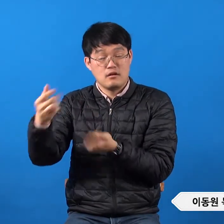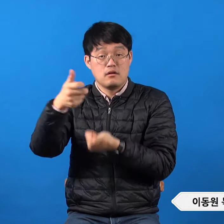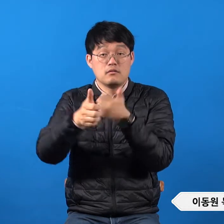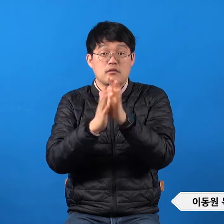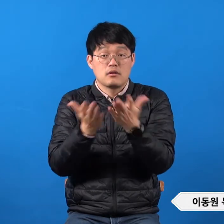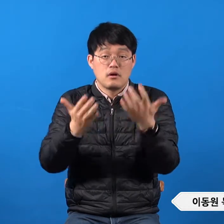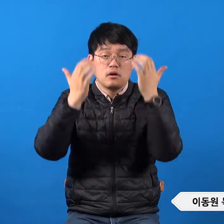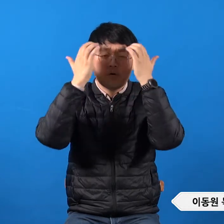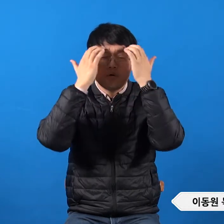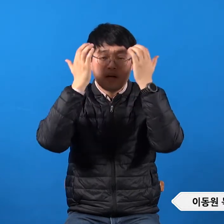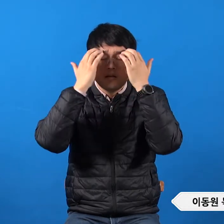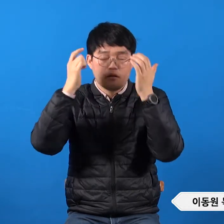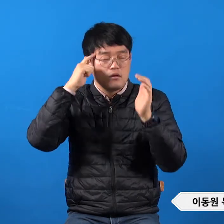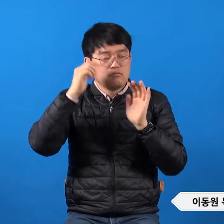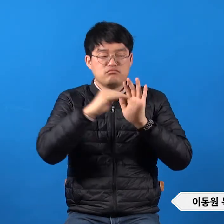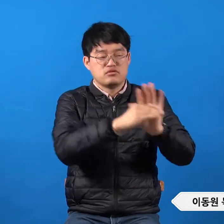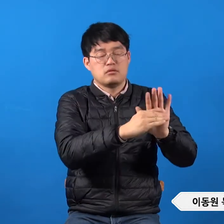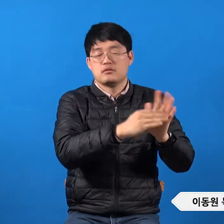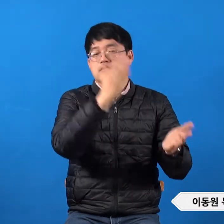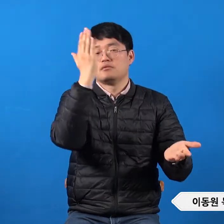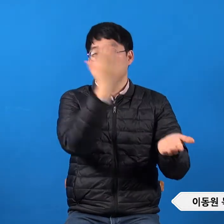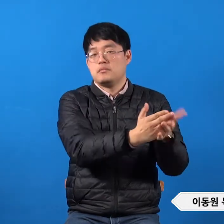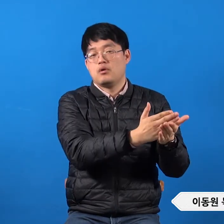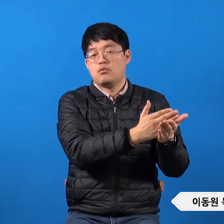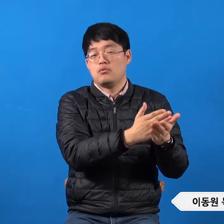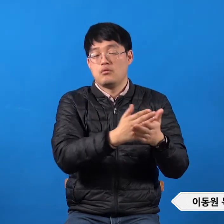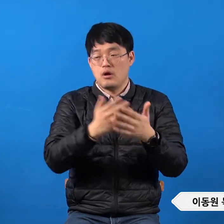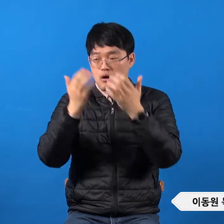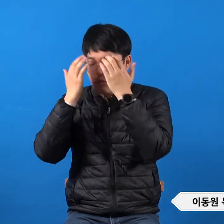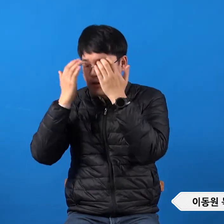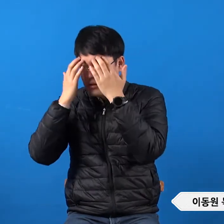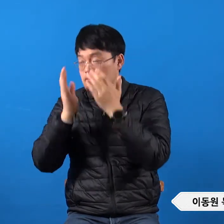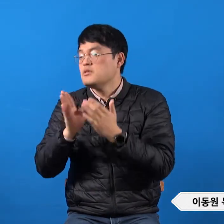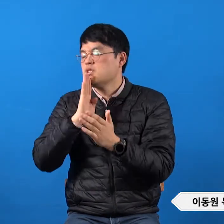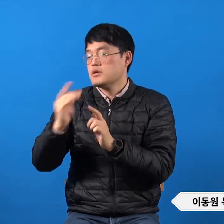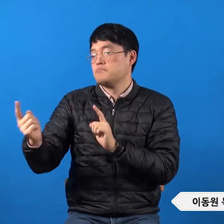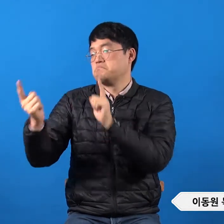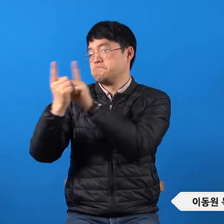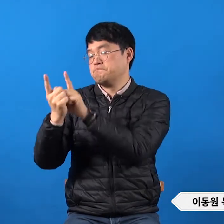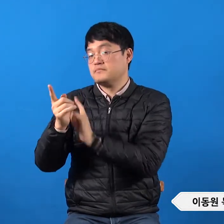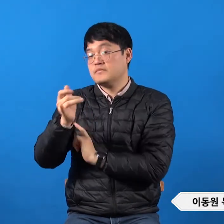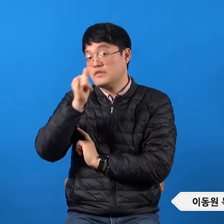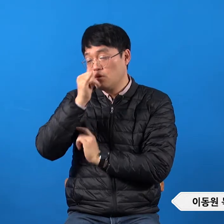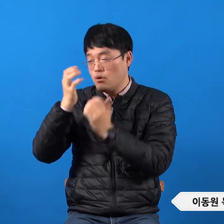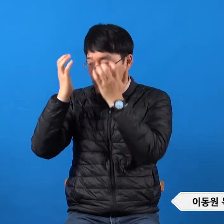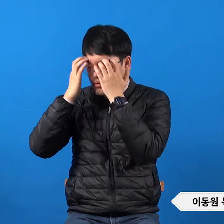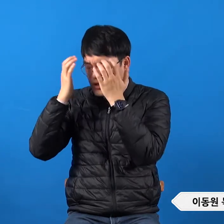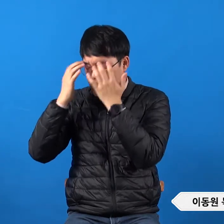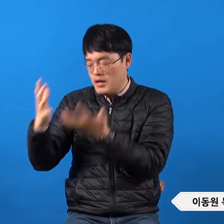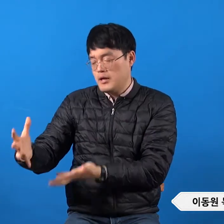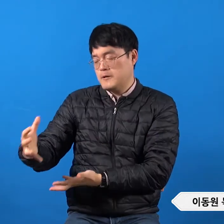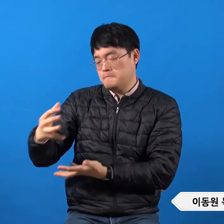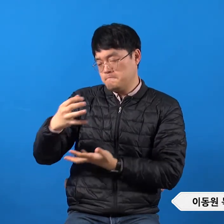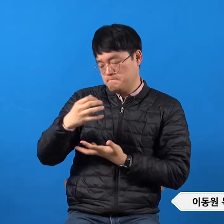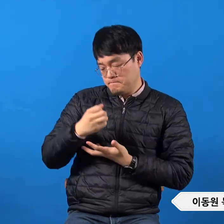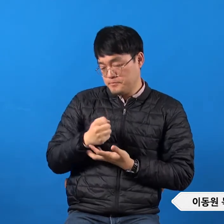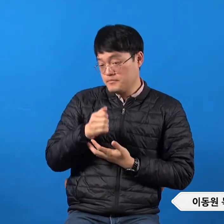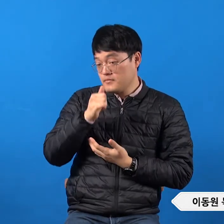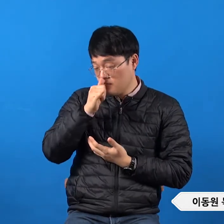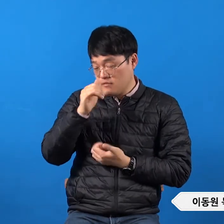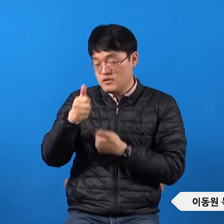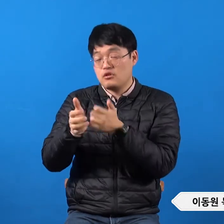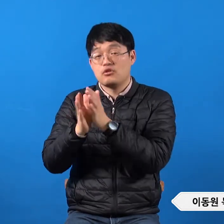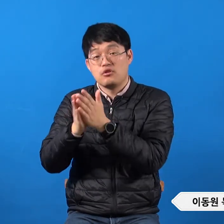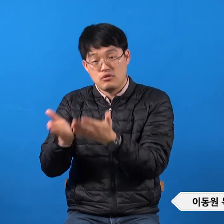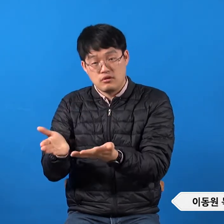해요. 성경은 고난을 부정해서는 안 된다고 말합니다. 고난은 현실입니다. 그리고 고난을 받아들일 수 있어야